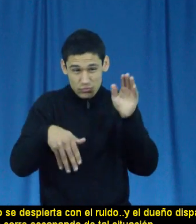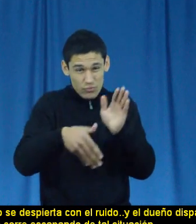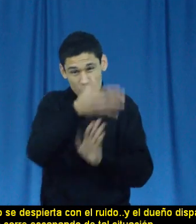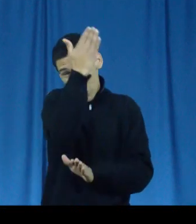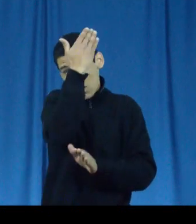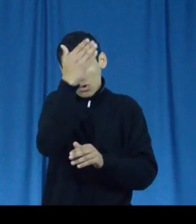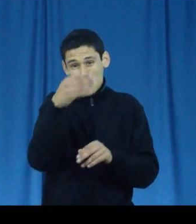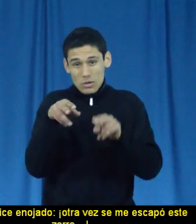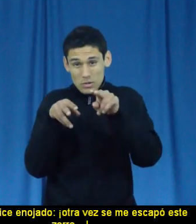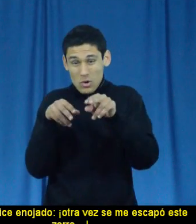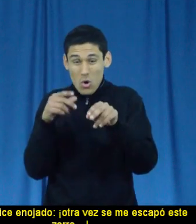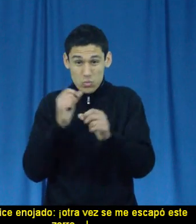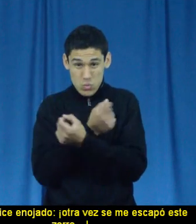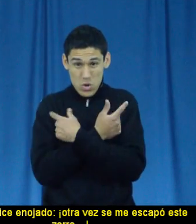situación.